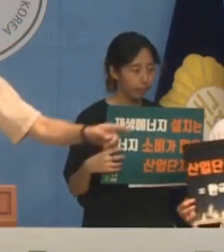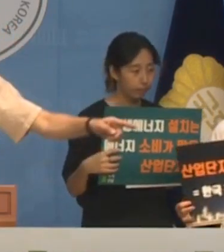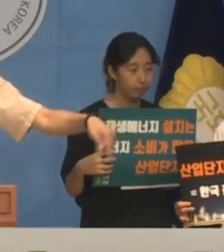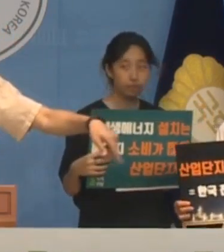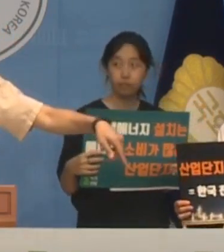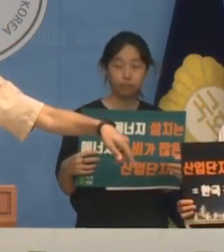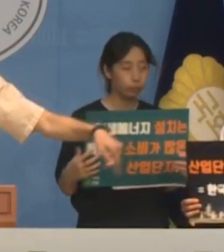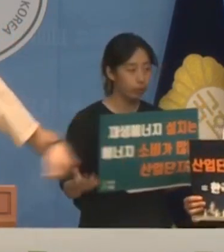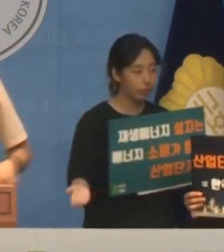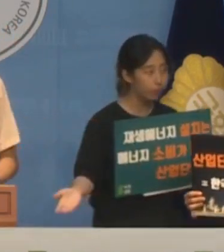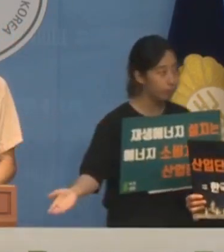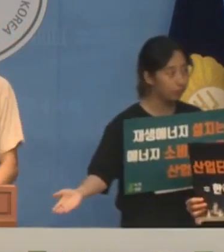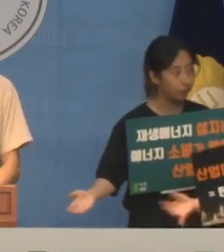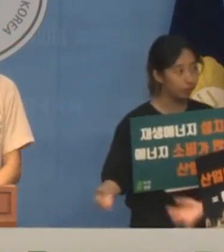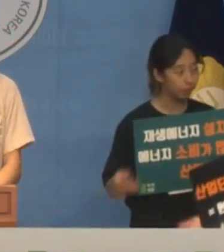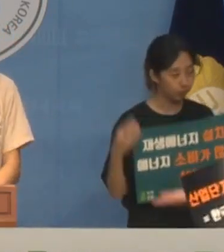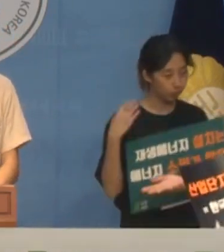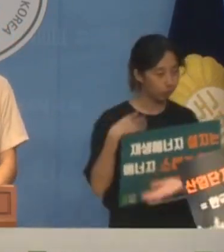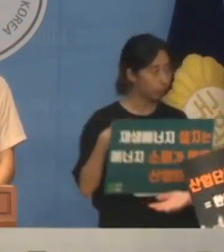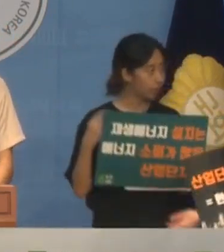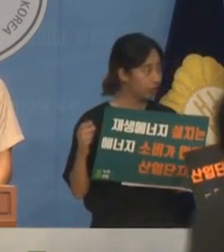요 범위 안에 이렇게 다 들어오시면.